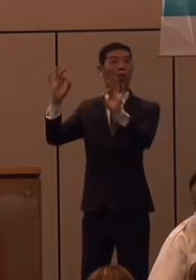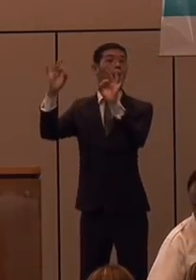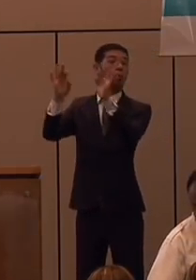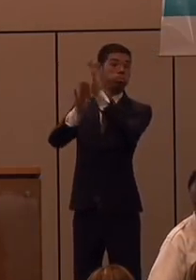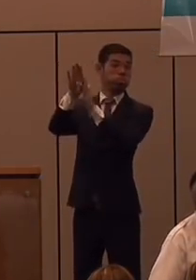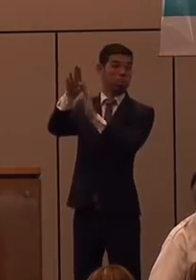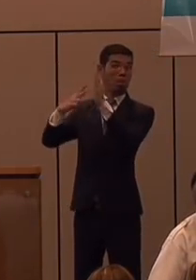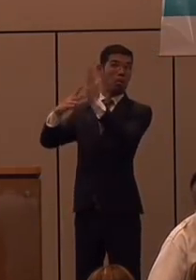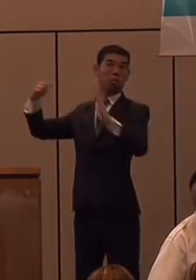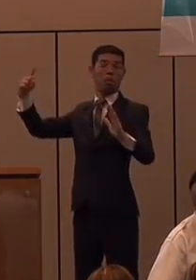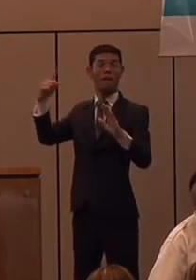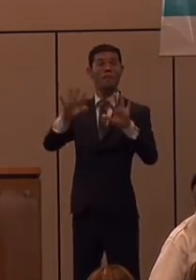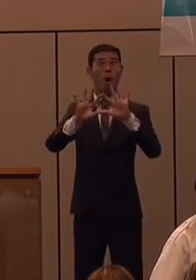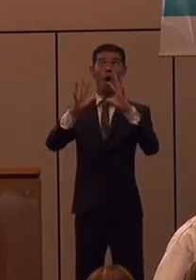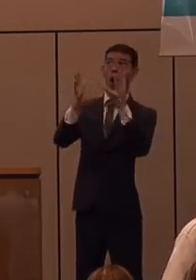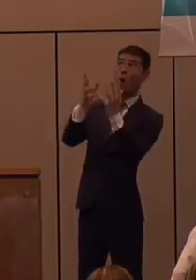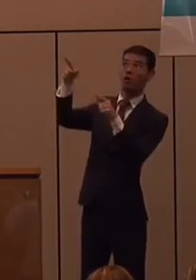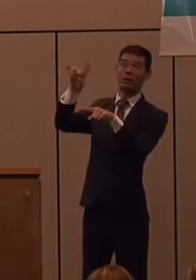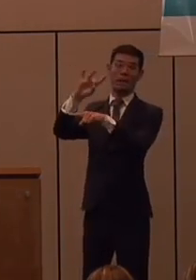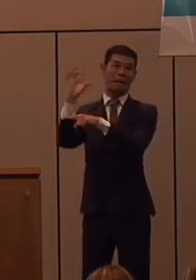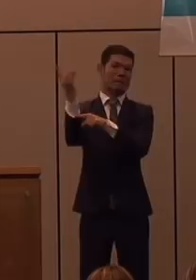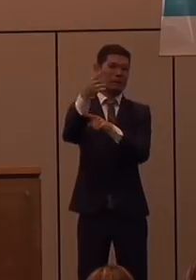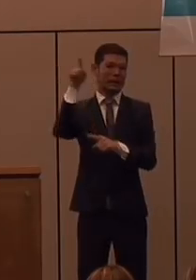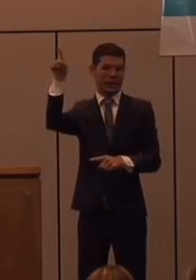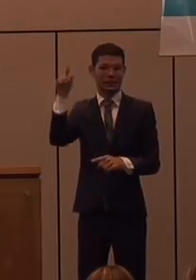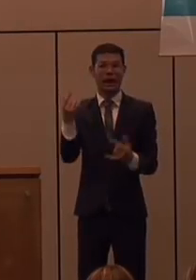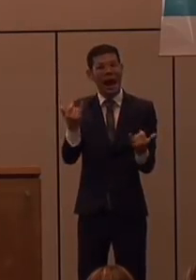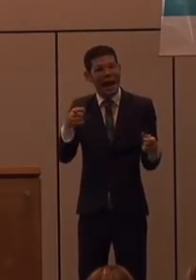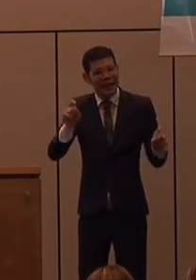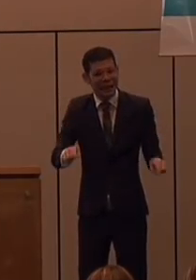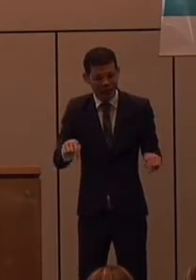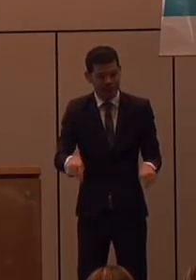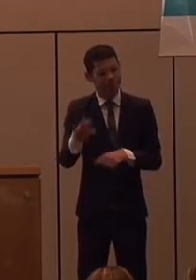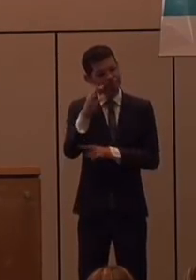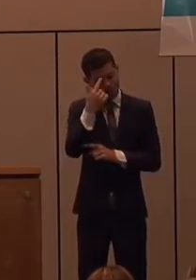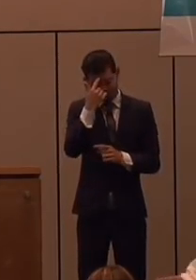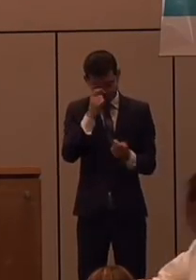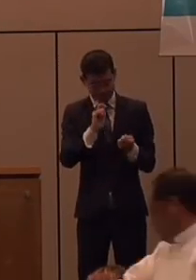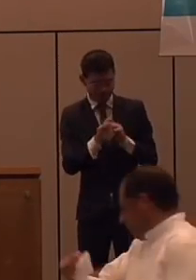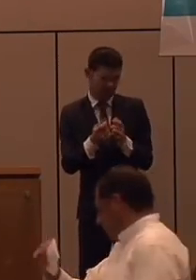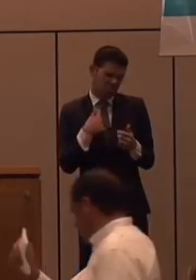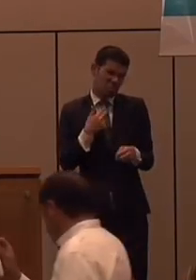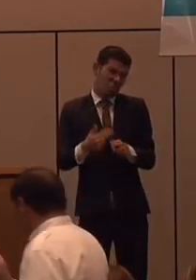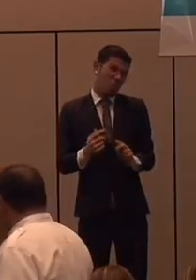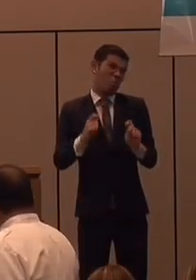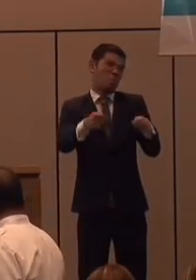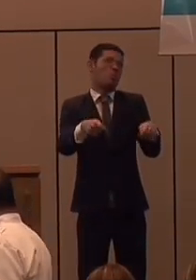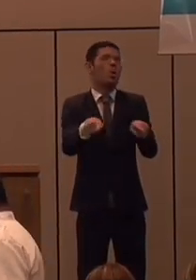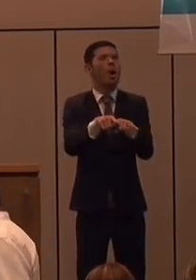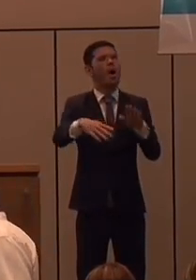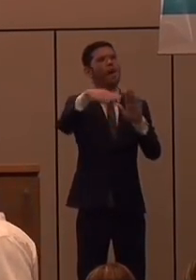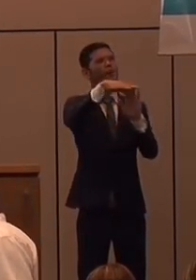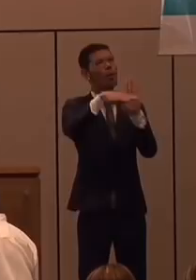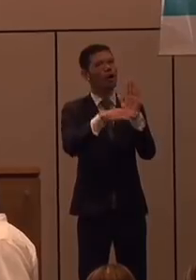entonces hay que trabajar muy fuerte en lo que nosotros hemos denominado como la nueva política industrial o la política de desarrollo